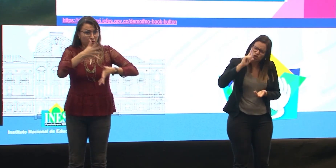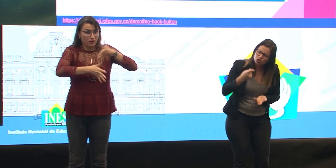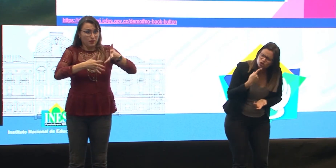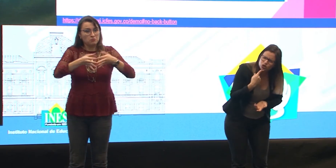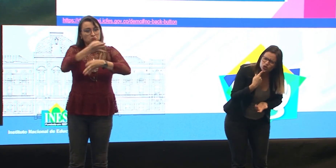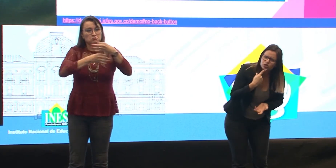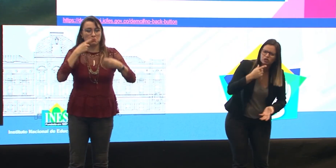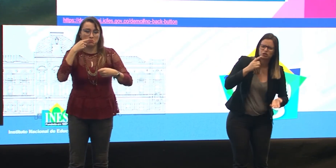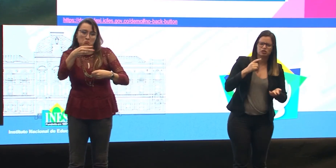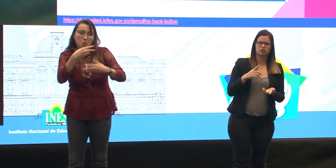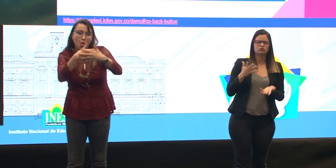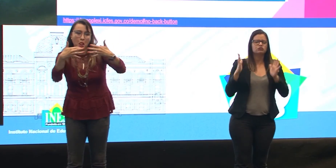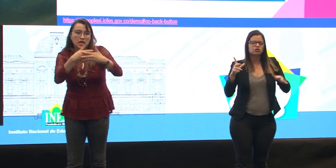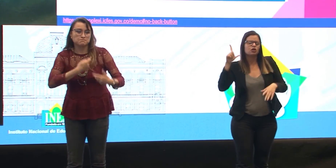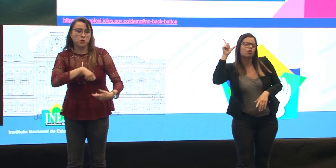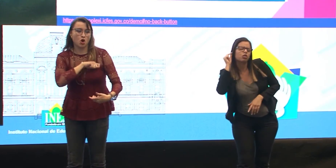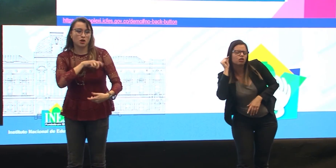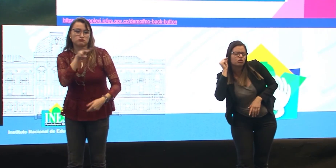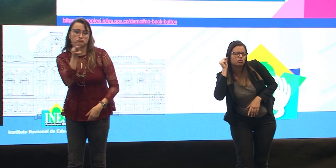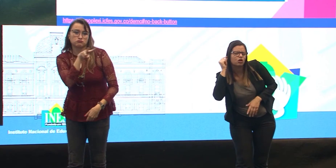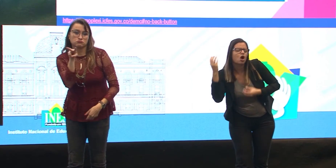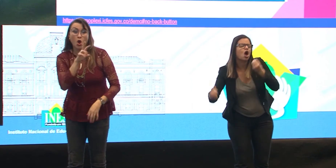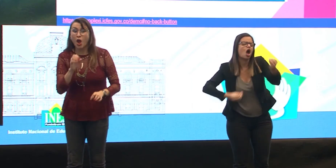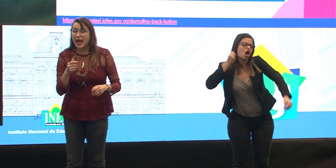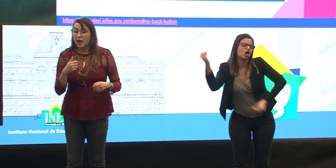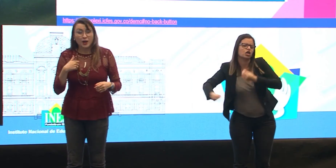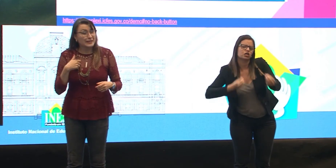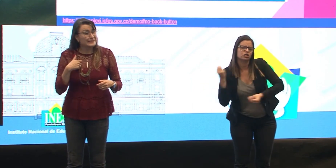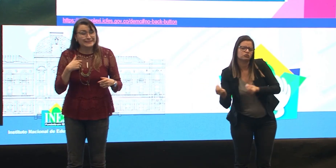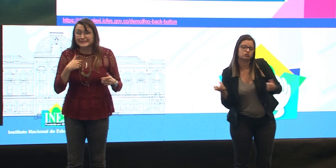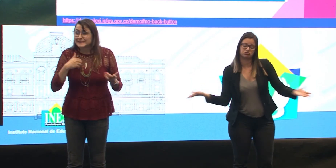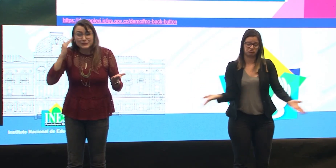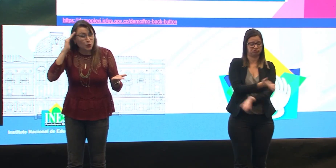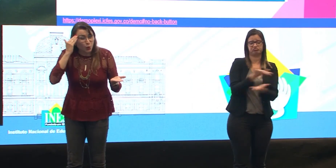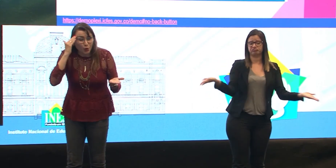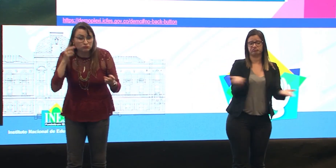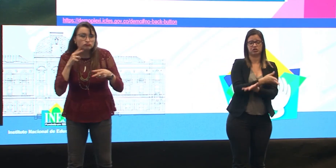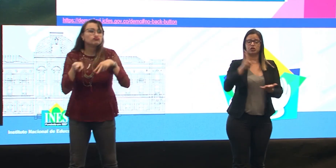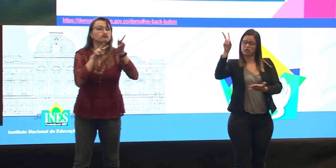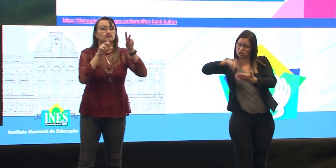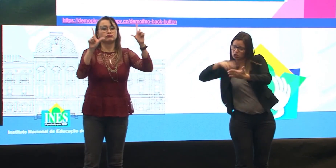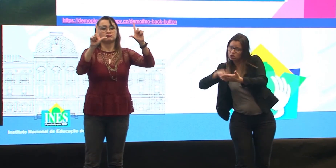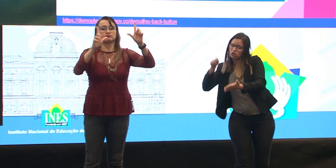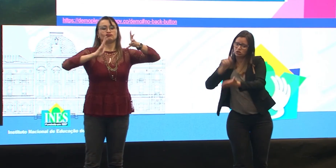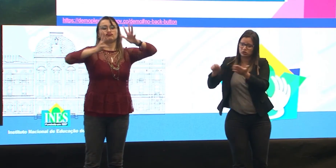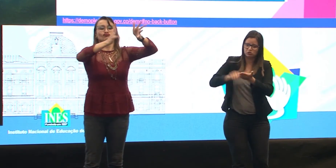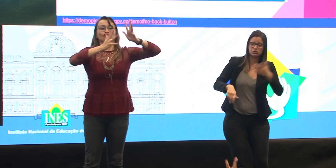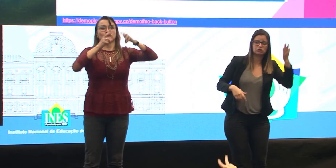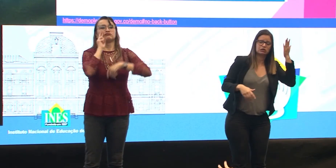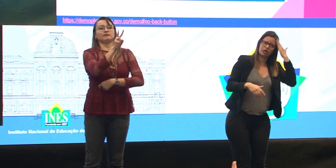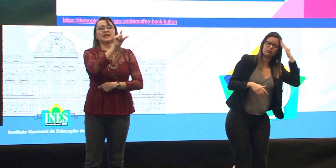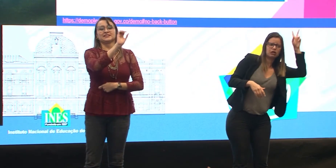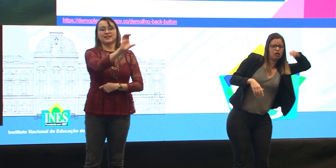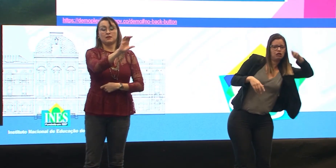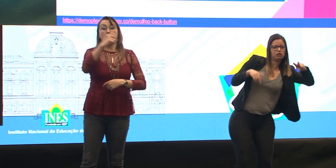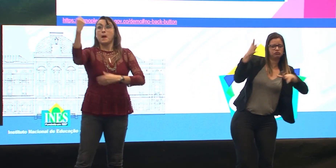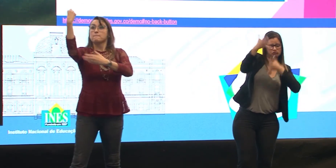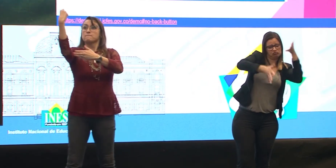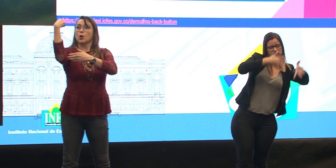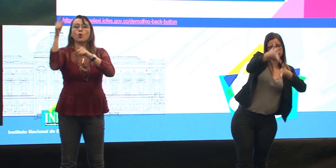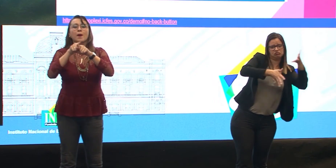Para que algumas pessoas, por exemplo, também é legendado para aqueles que são ensurdecidos, que se utilizam do espanhol.